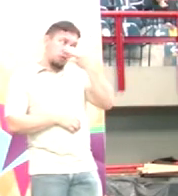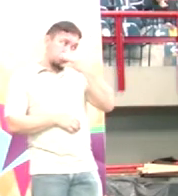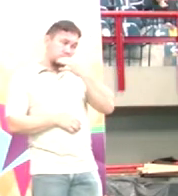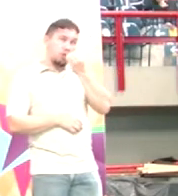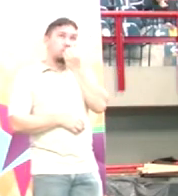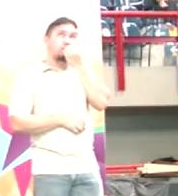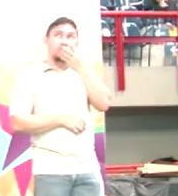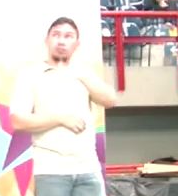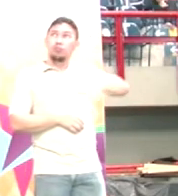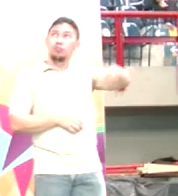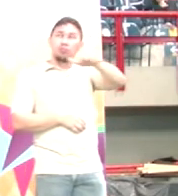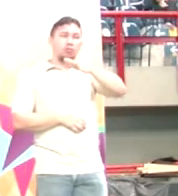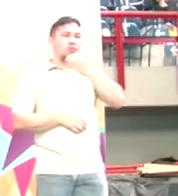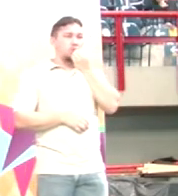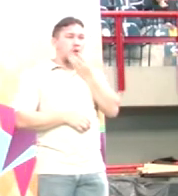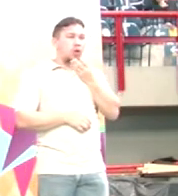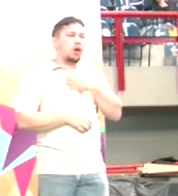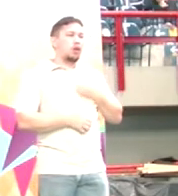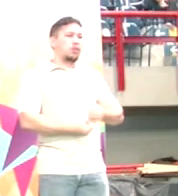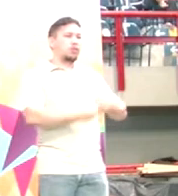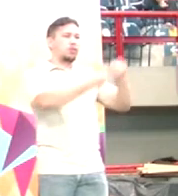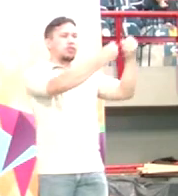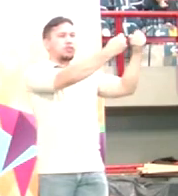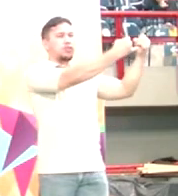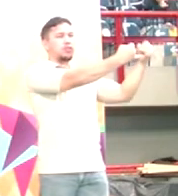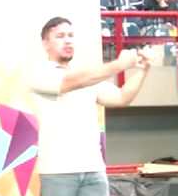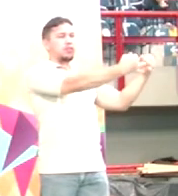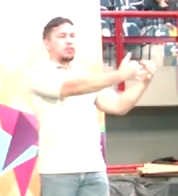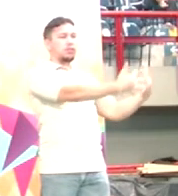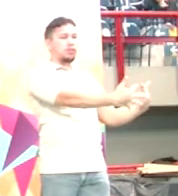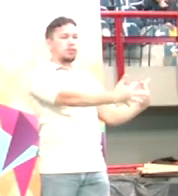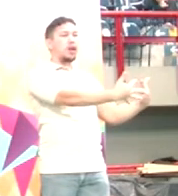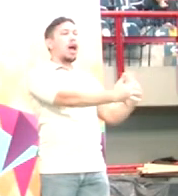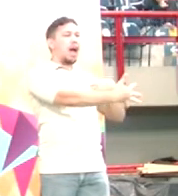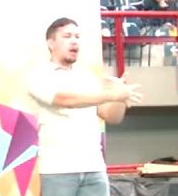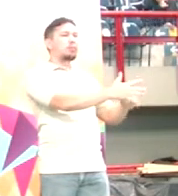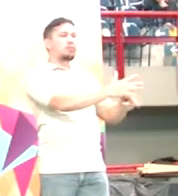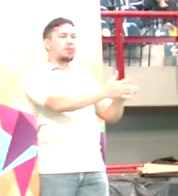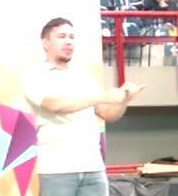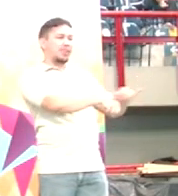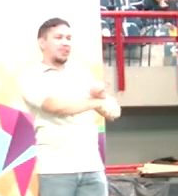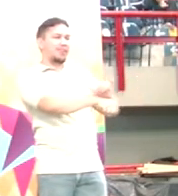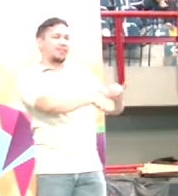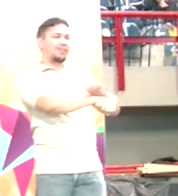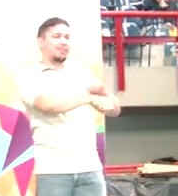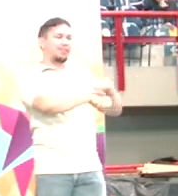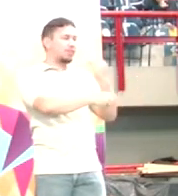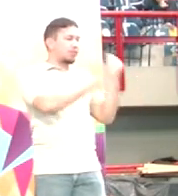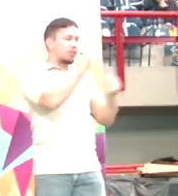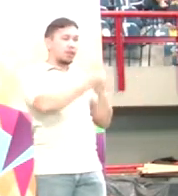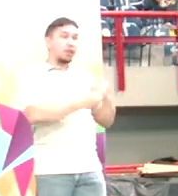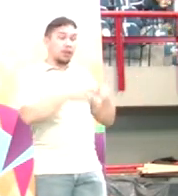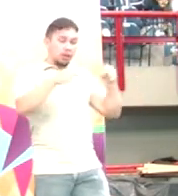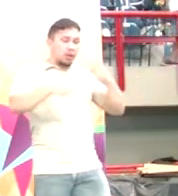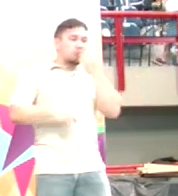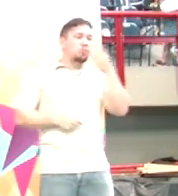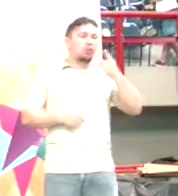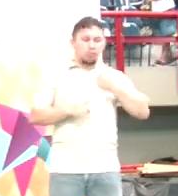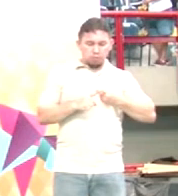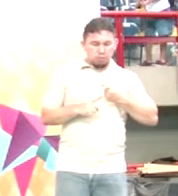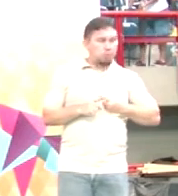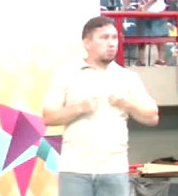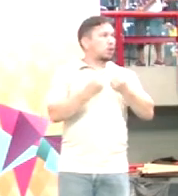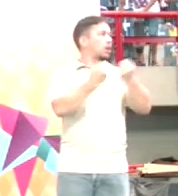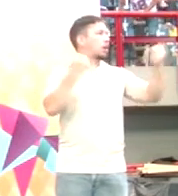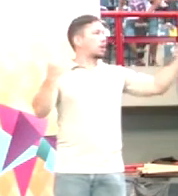de que esse ambiente é agradável, aí eu uso estratégias. Por exemplo, eu digo ele é agradável porque ele